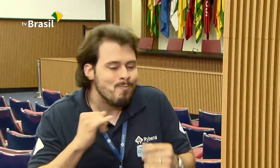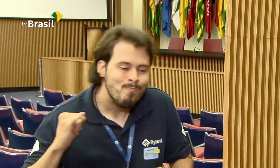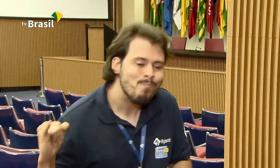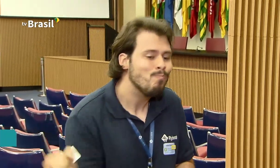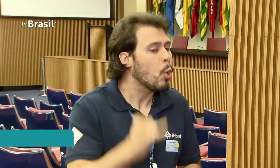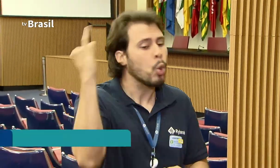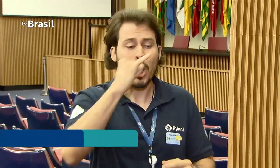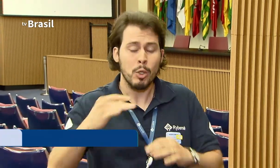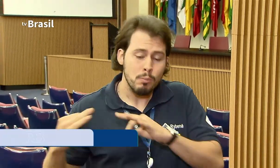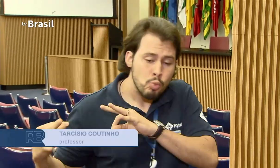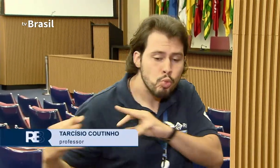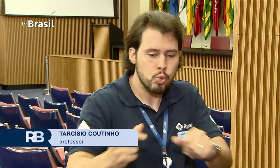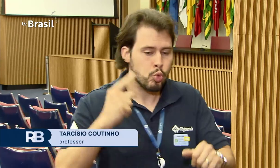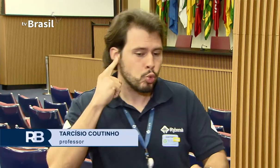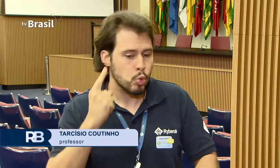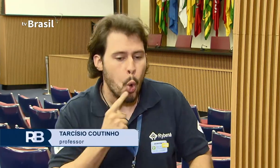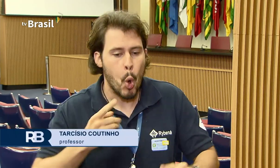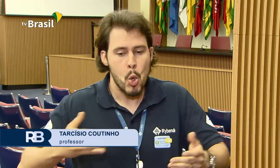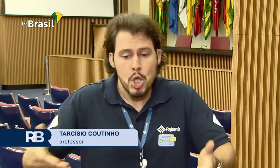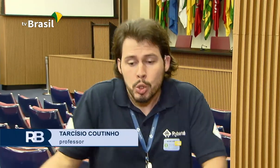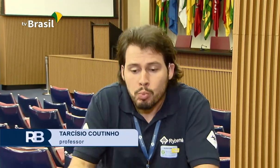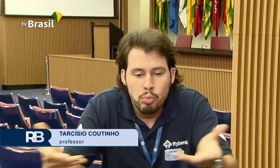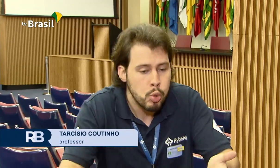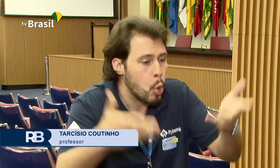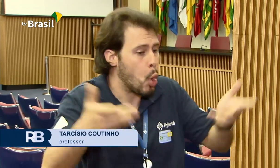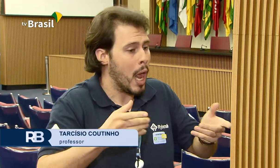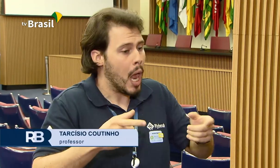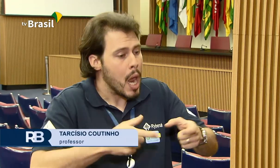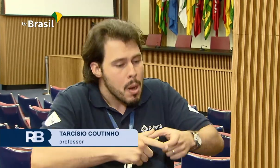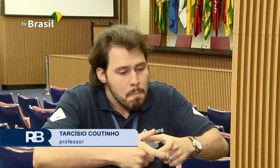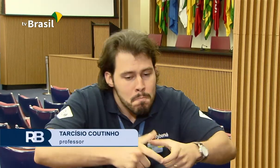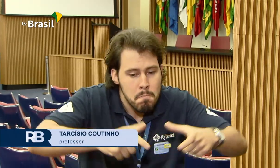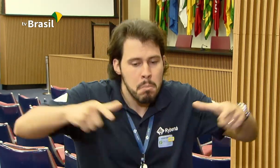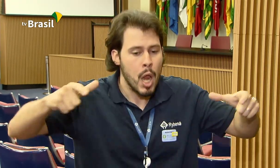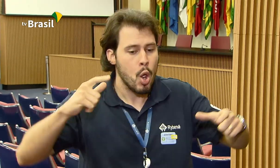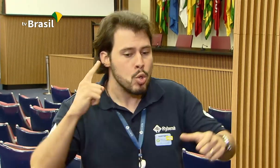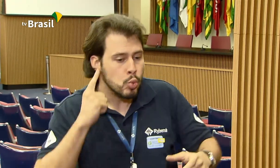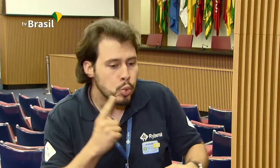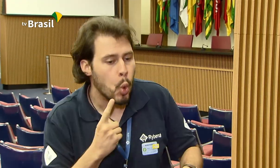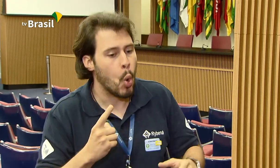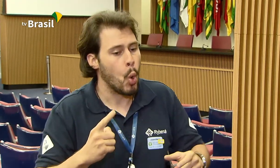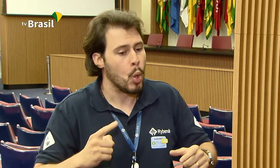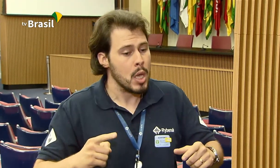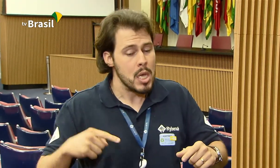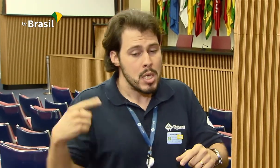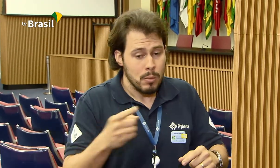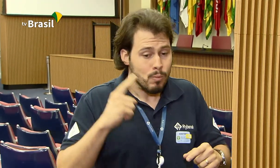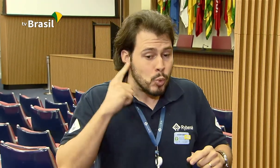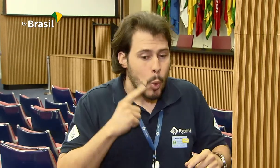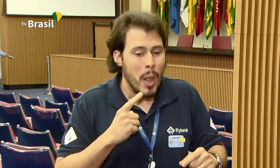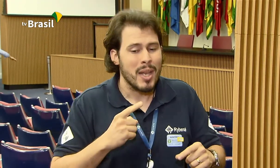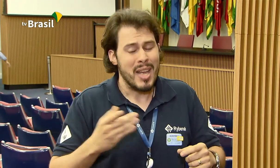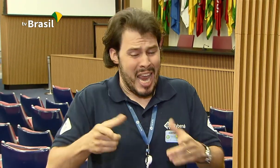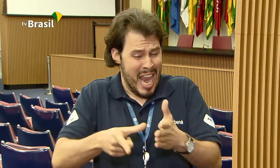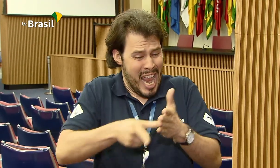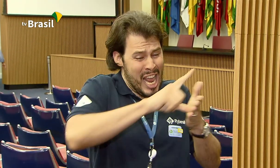interessante e também muito importante todos os surdos esse incentivo para a comunidade surda tem um crescimento uma visibilidade